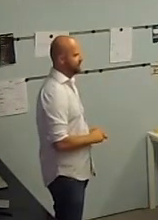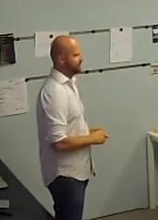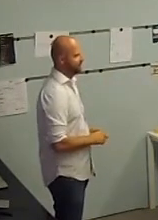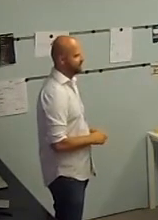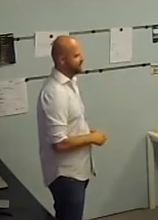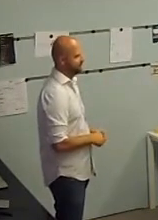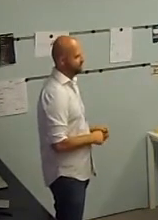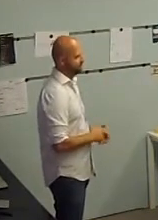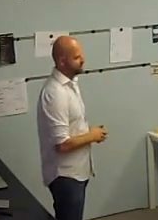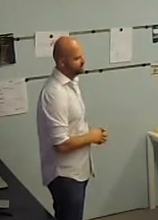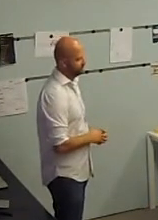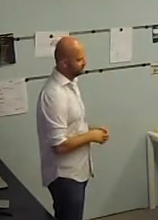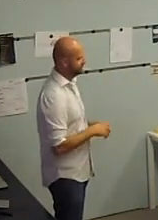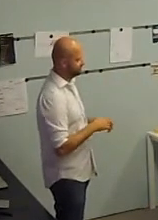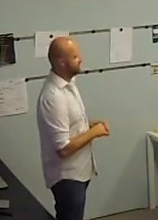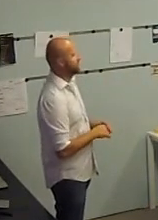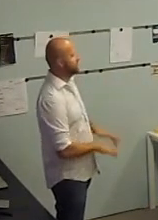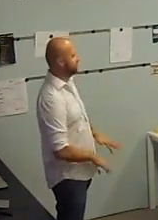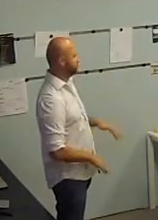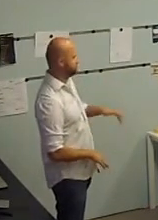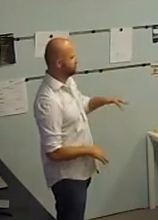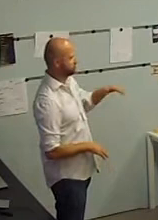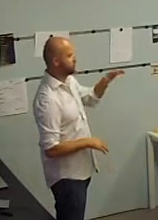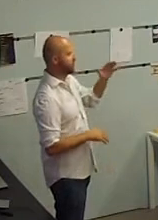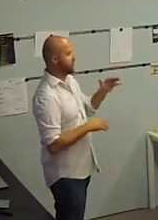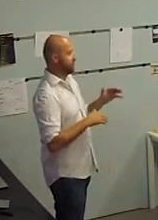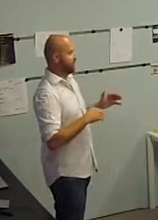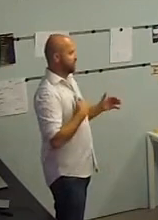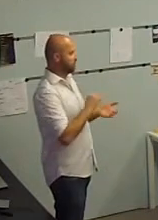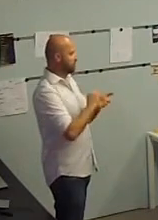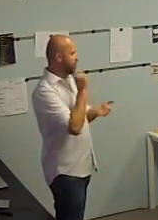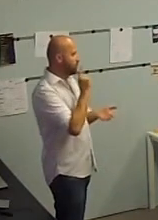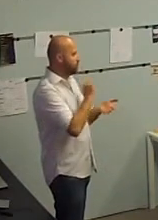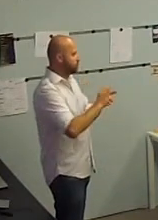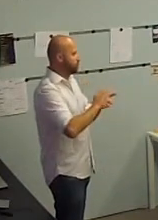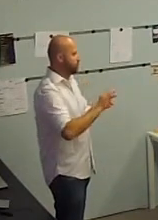bei Kreativ Zürich und ich bin von hier auch geboren, hier aufgewachsen. Ich bin in die